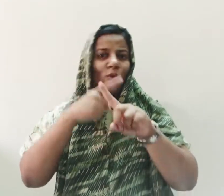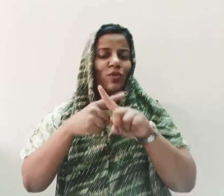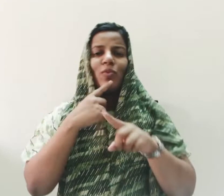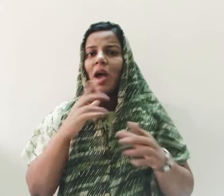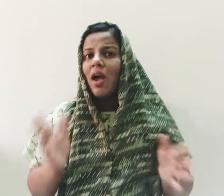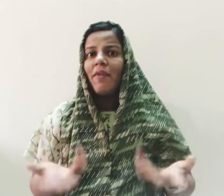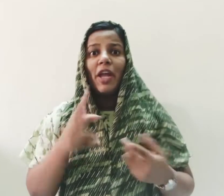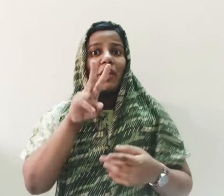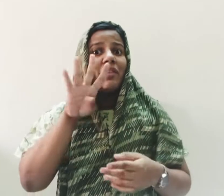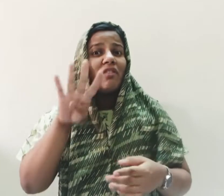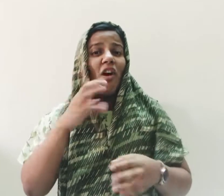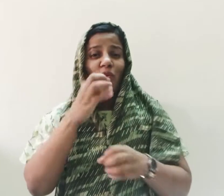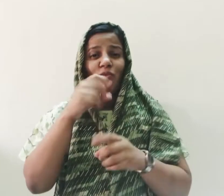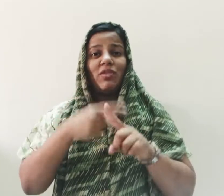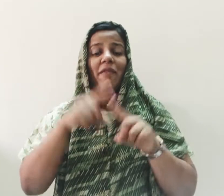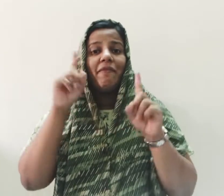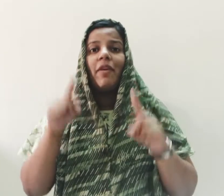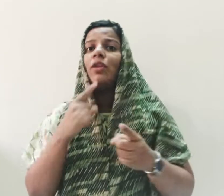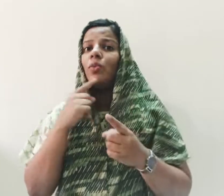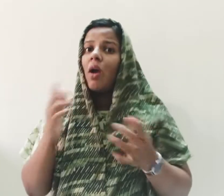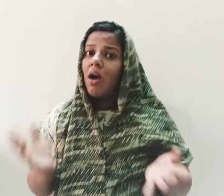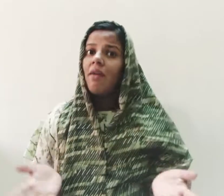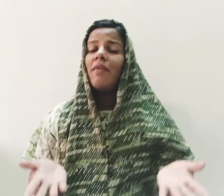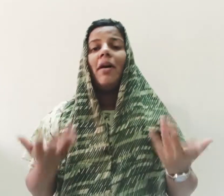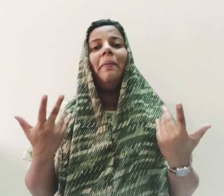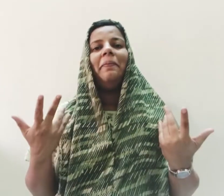എന്നാൽ 24 കാള എനിക്ക് ഉണ്ടാകട്ടെ എന്ന് ചോദിക്കാമായിരുന്നു. എന്നാൽ